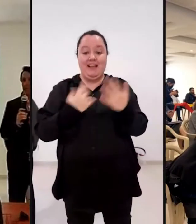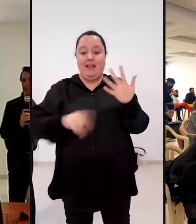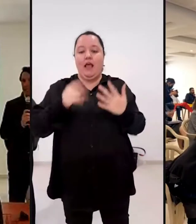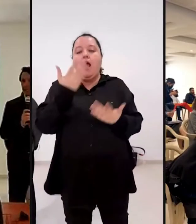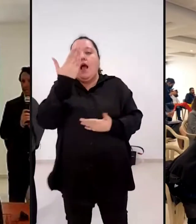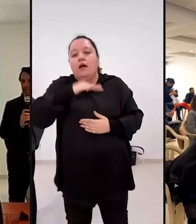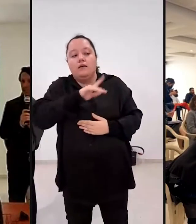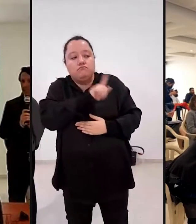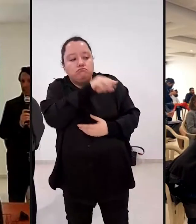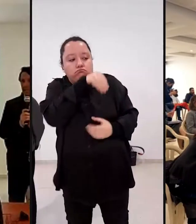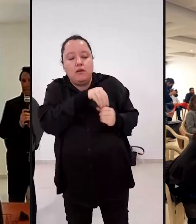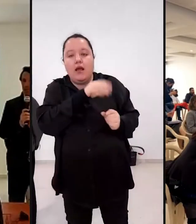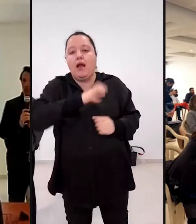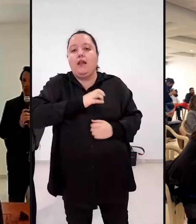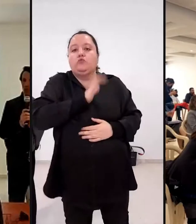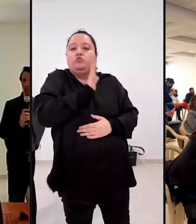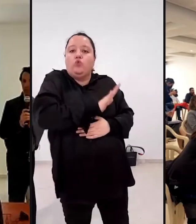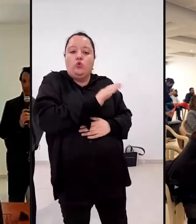as